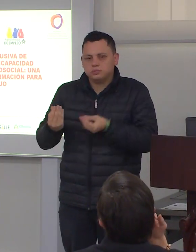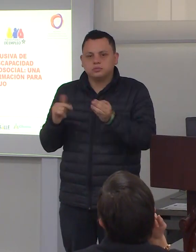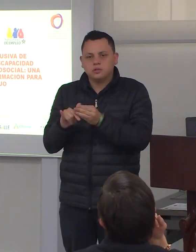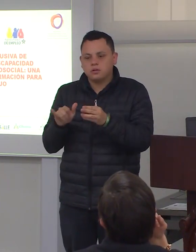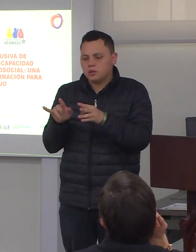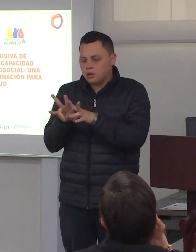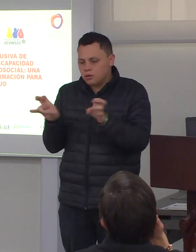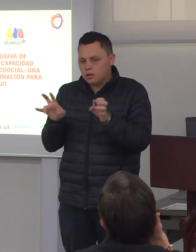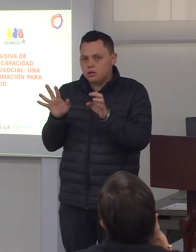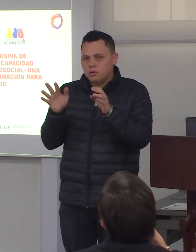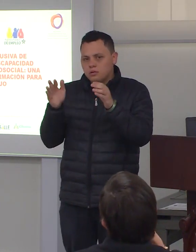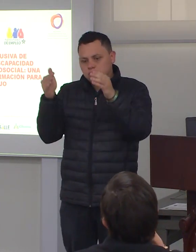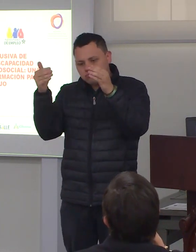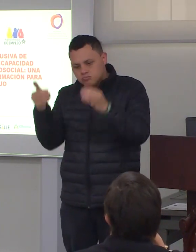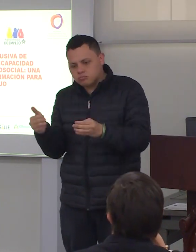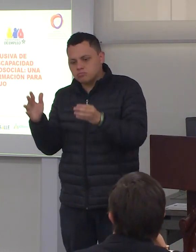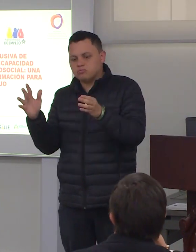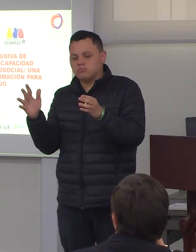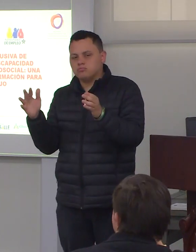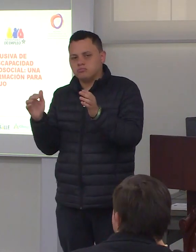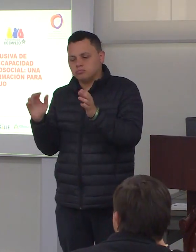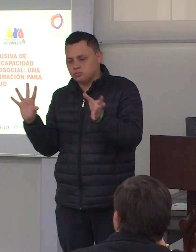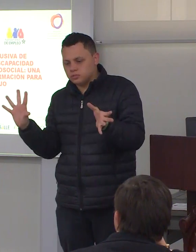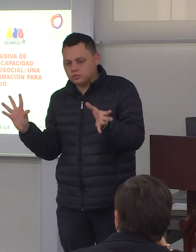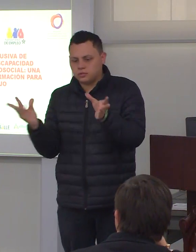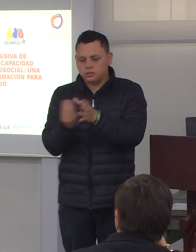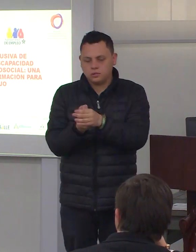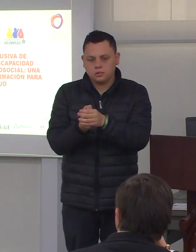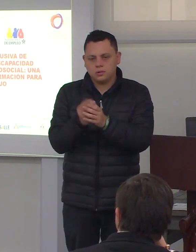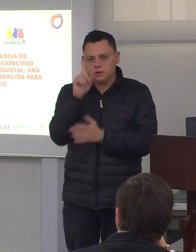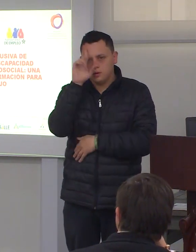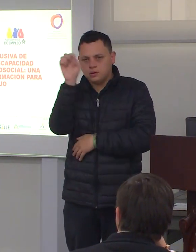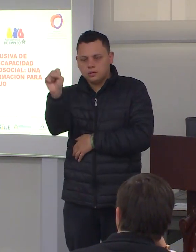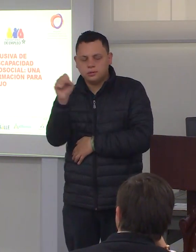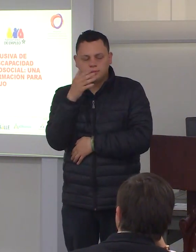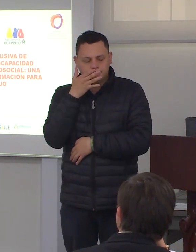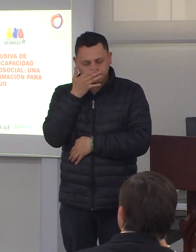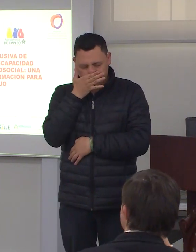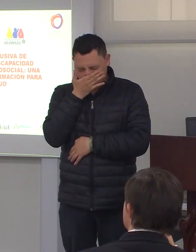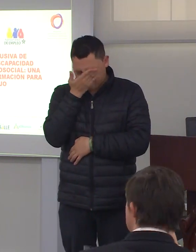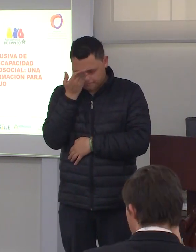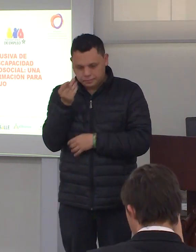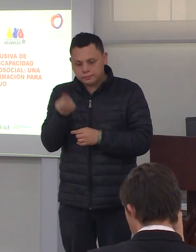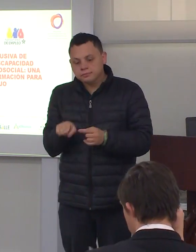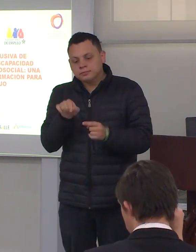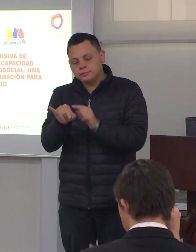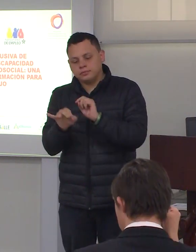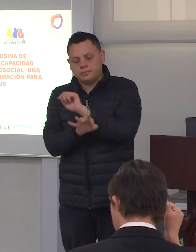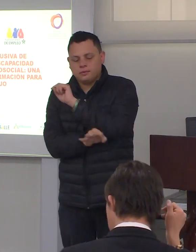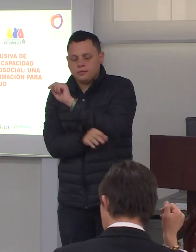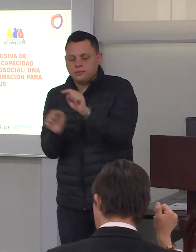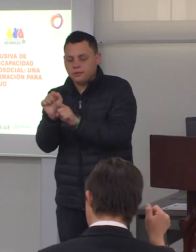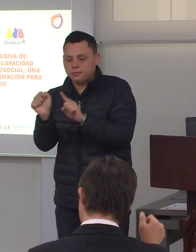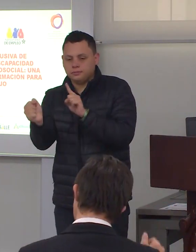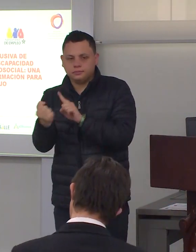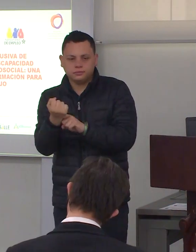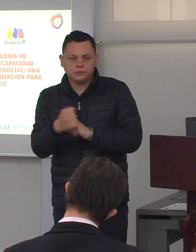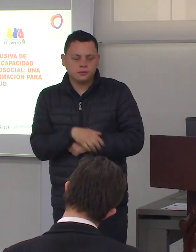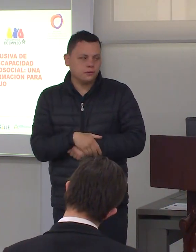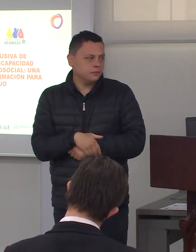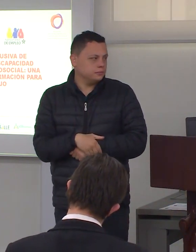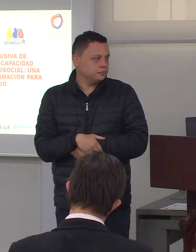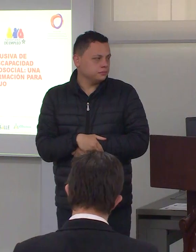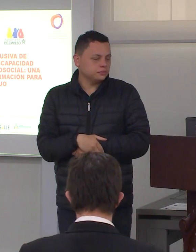de discapacidad intelectual y psicosocial en marco de